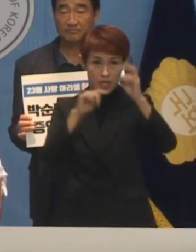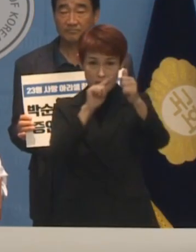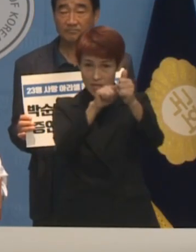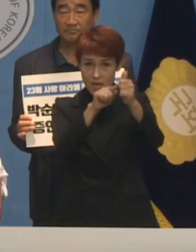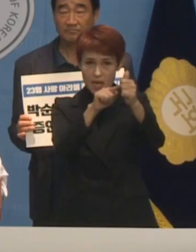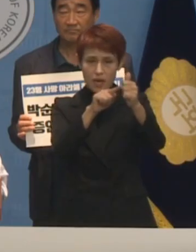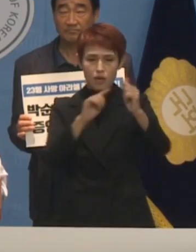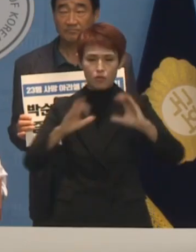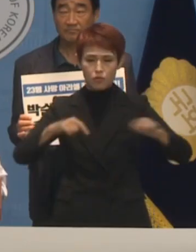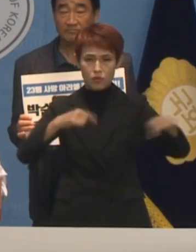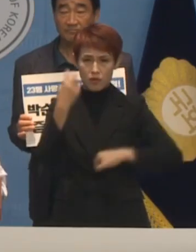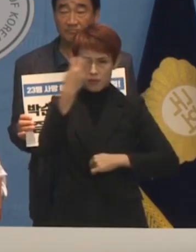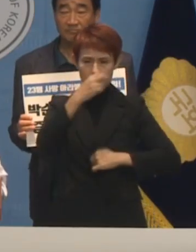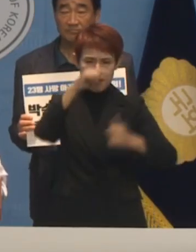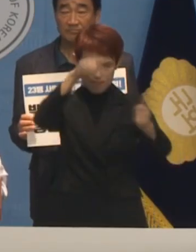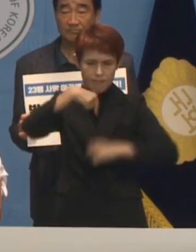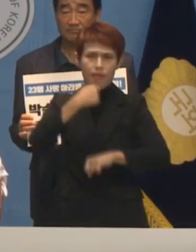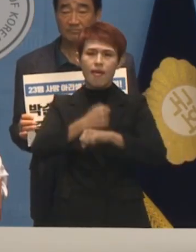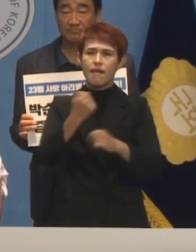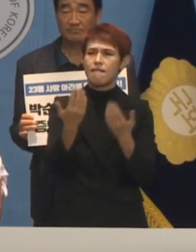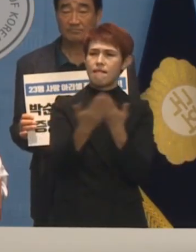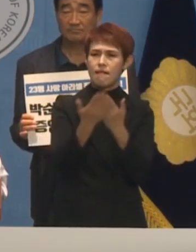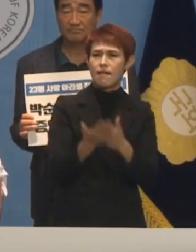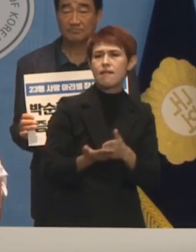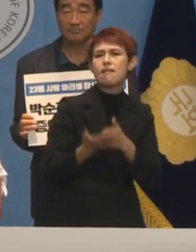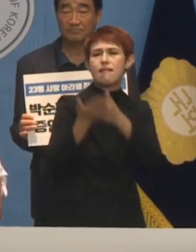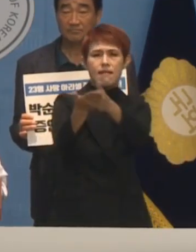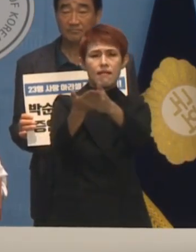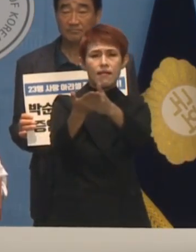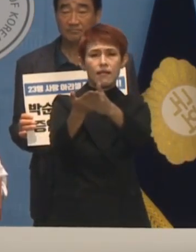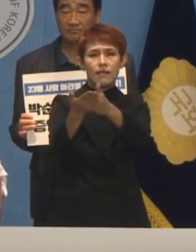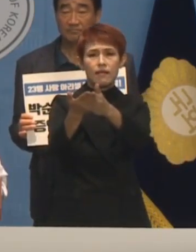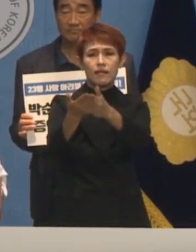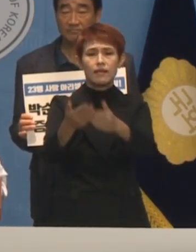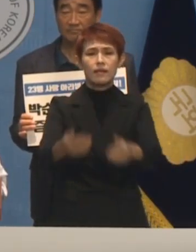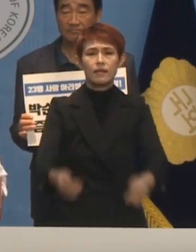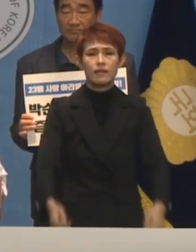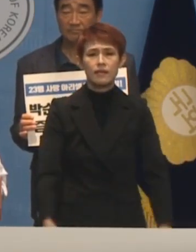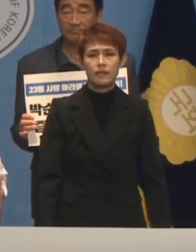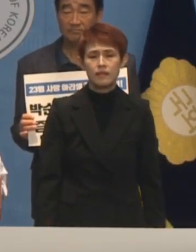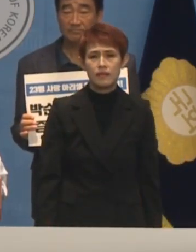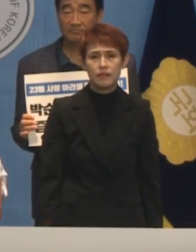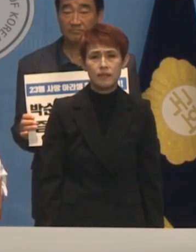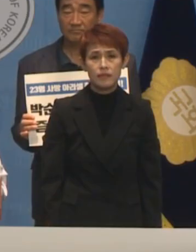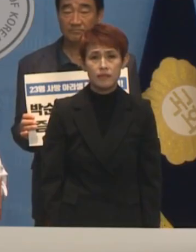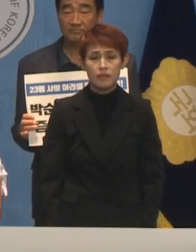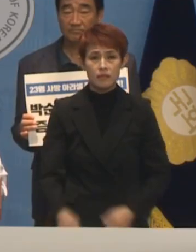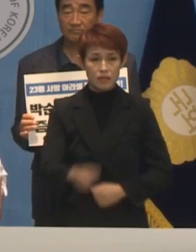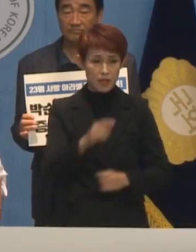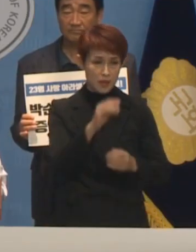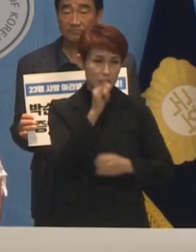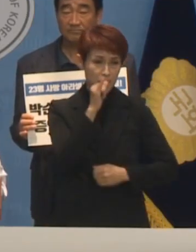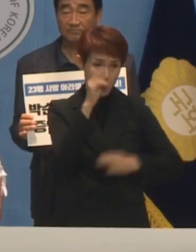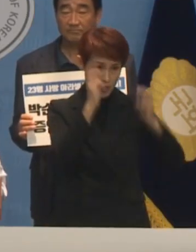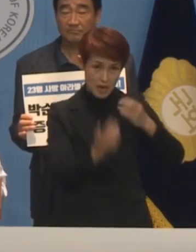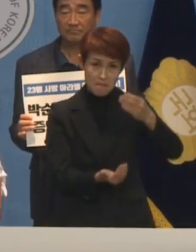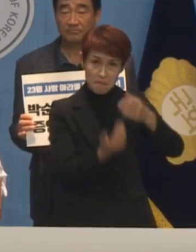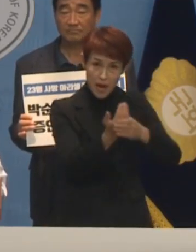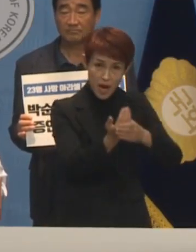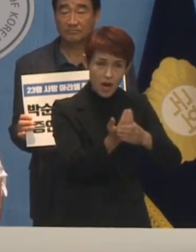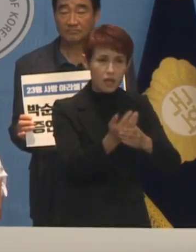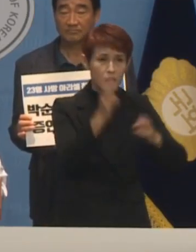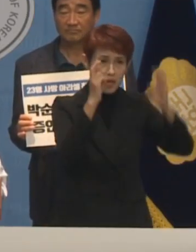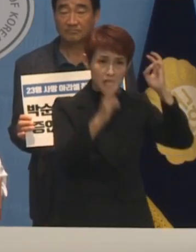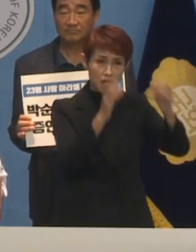국정감사 추가 증인 채택으로 세우기를 강력하게 요구합니다. 아리셀 사고는 단순히 기업의